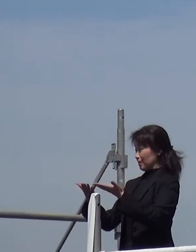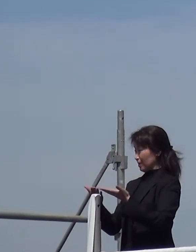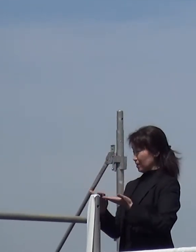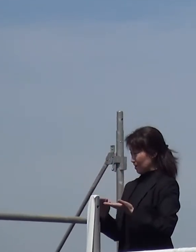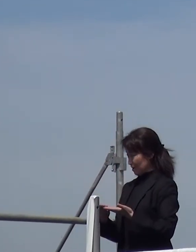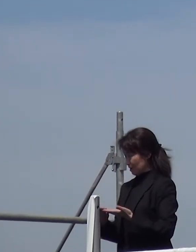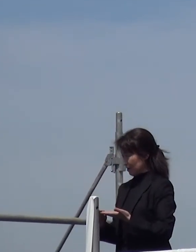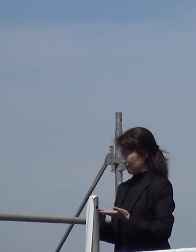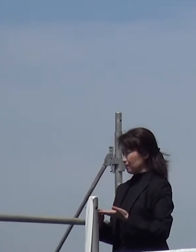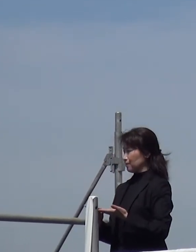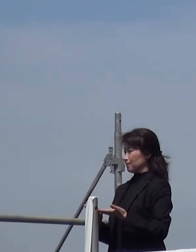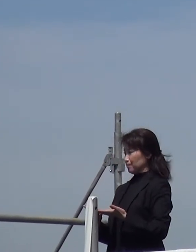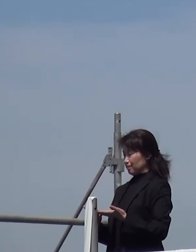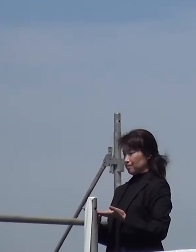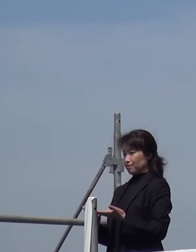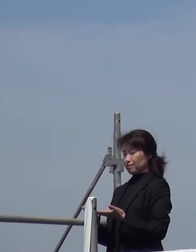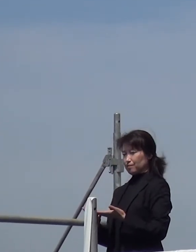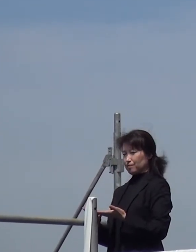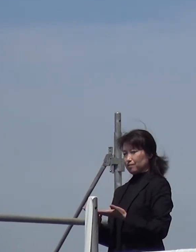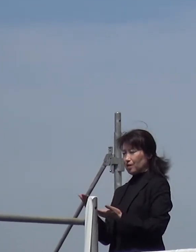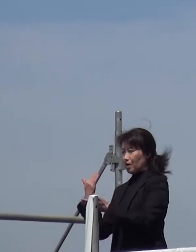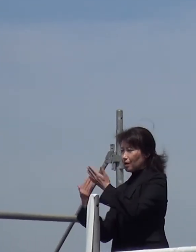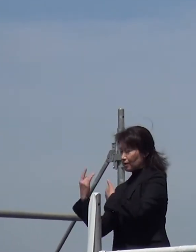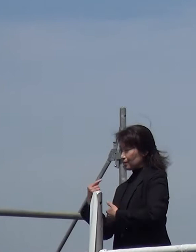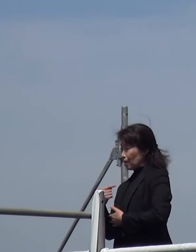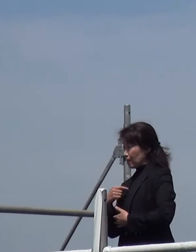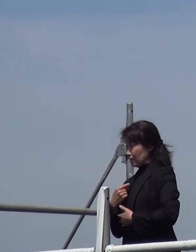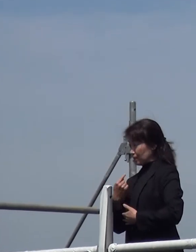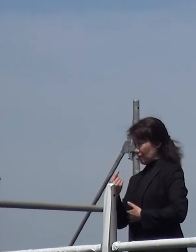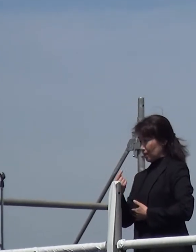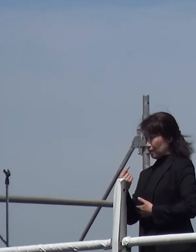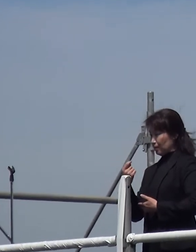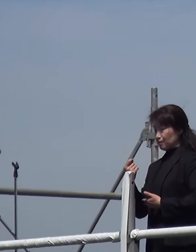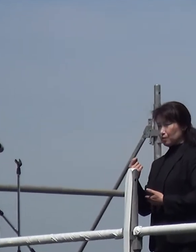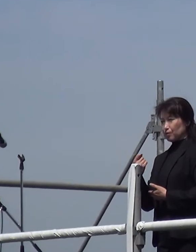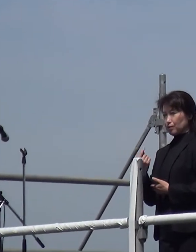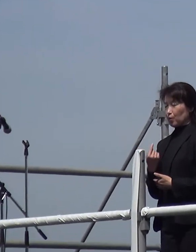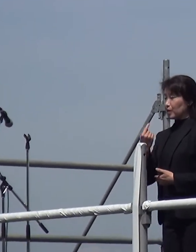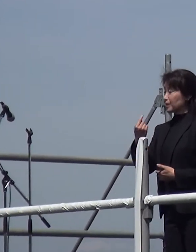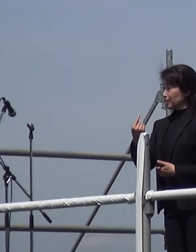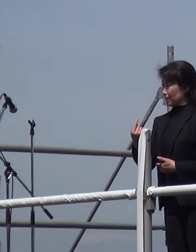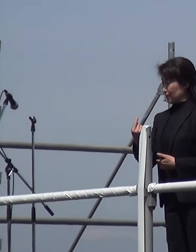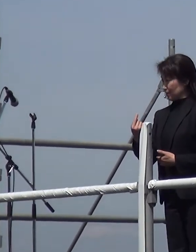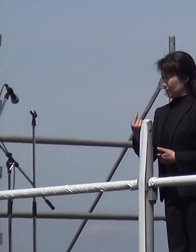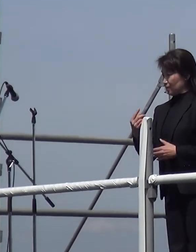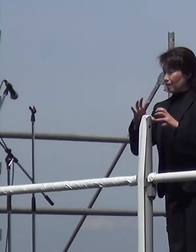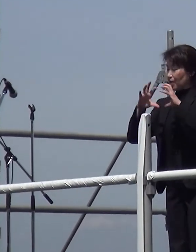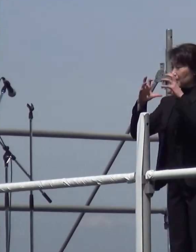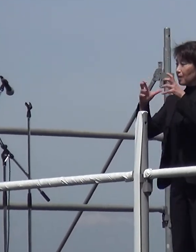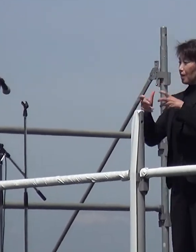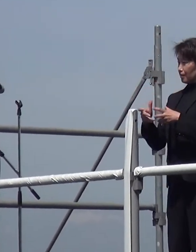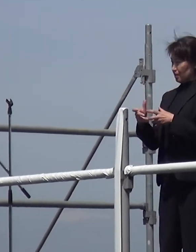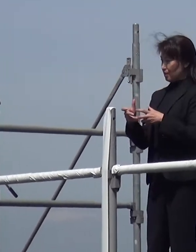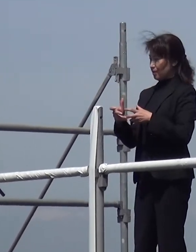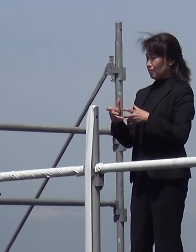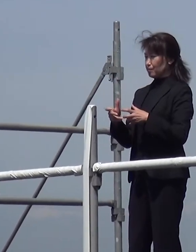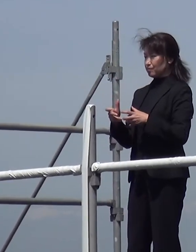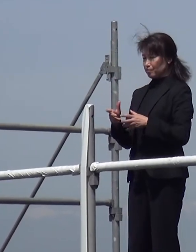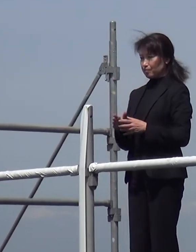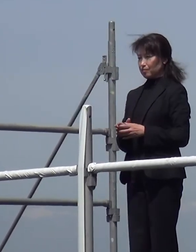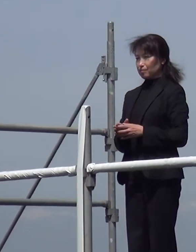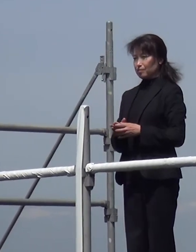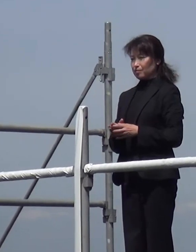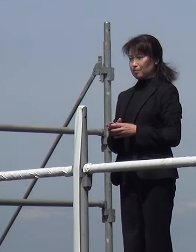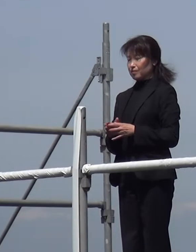ました。かつて私が出していただいた集会で最も大きい